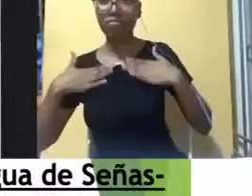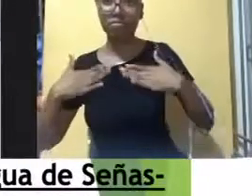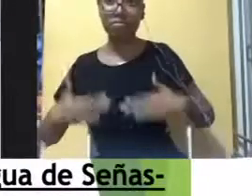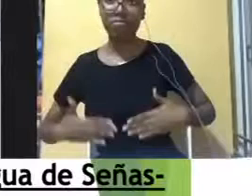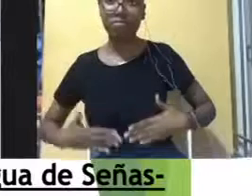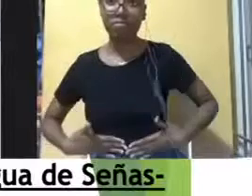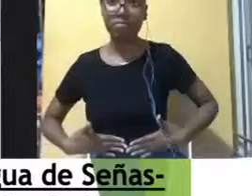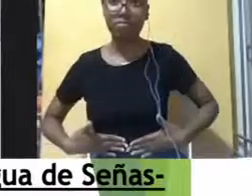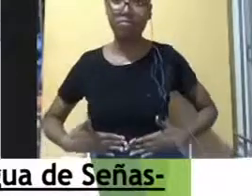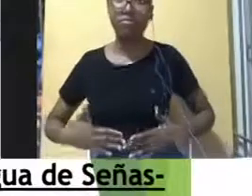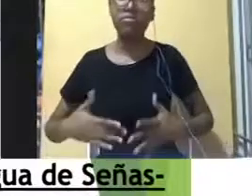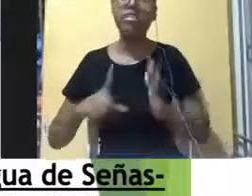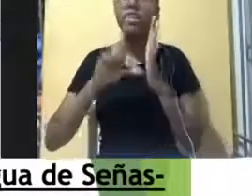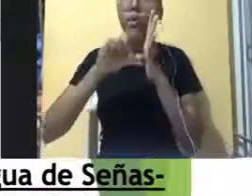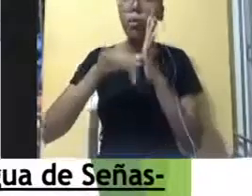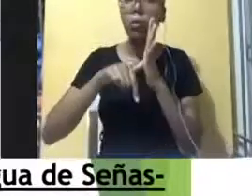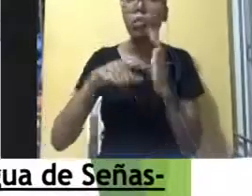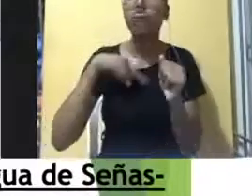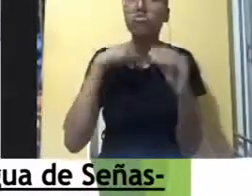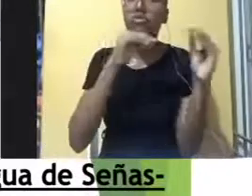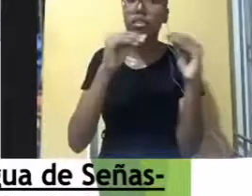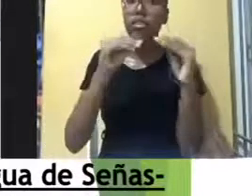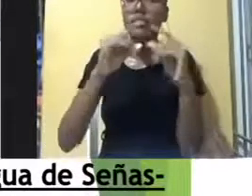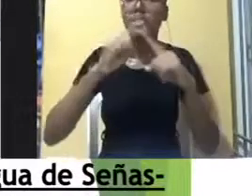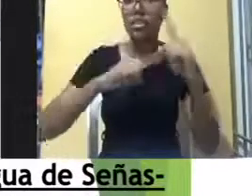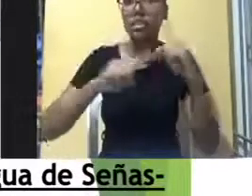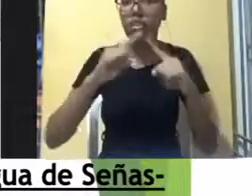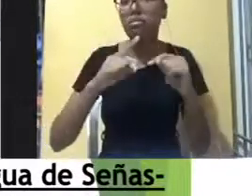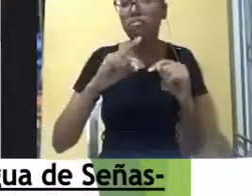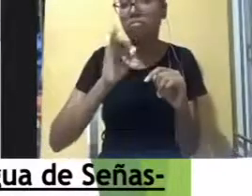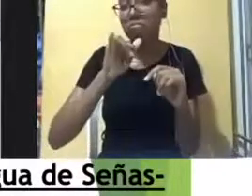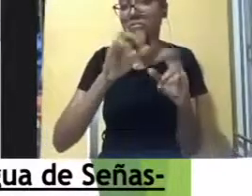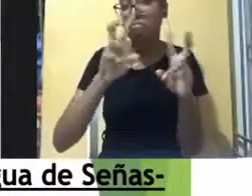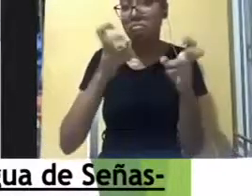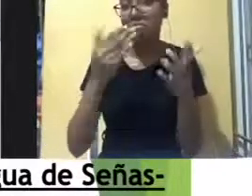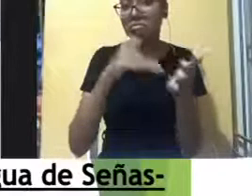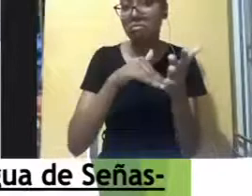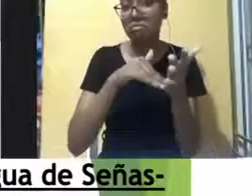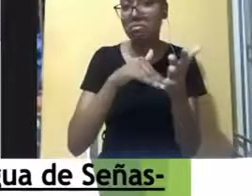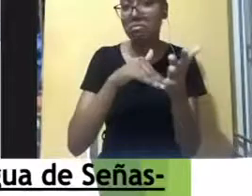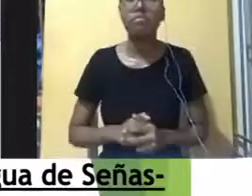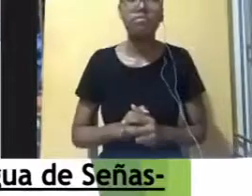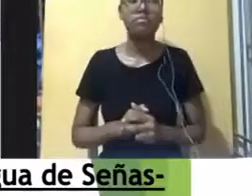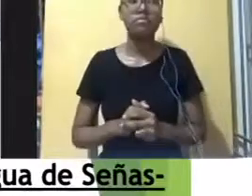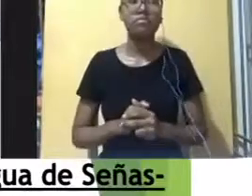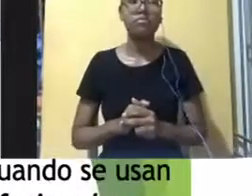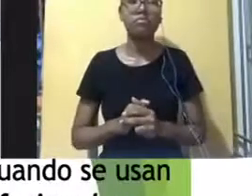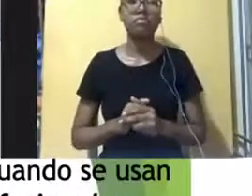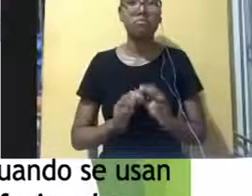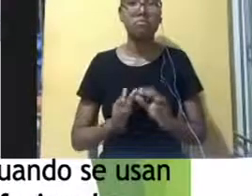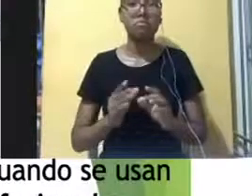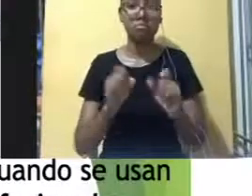curso de lengua de señas, pues entonces hablaremos de eso. Bueno, podemos pasar a otra, podemos pasar